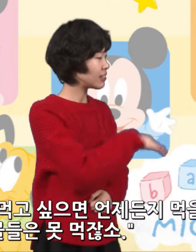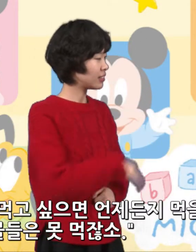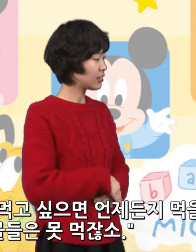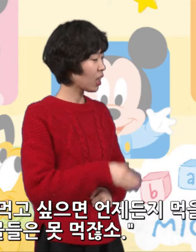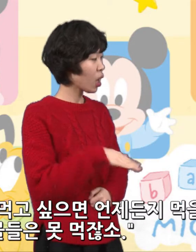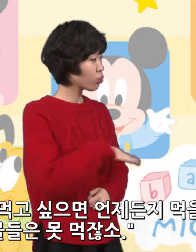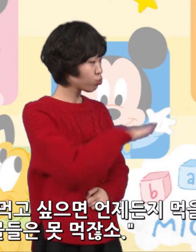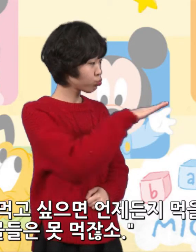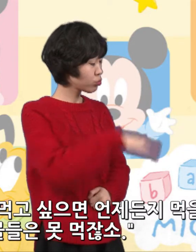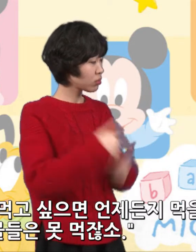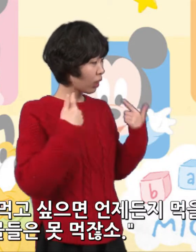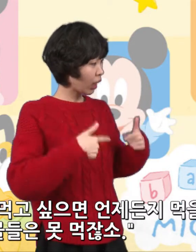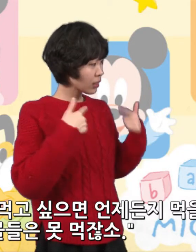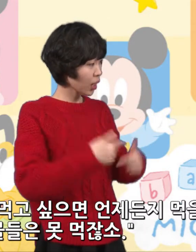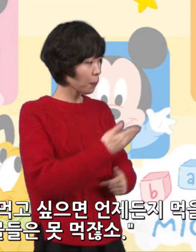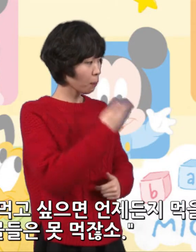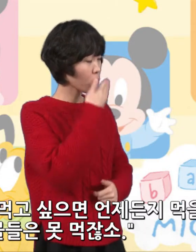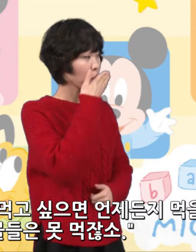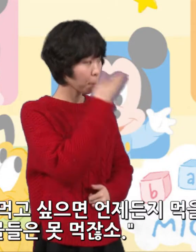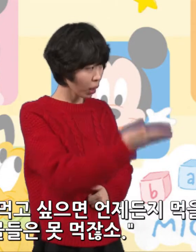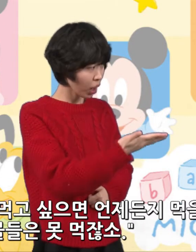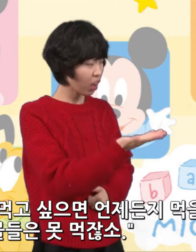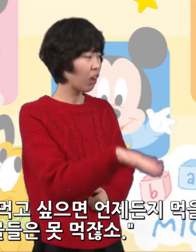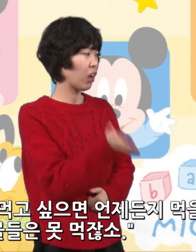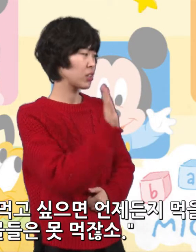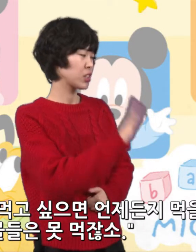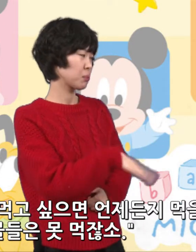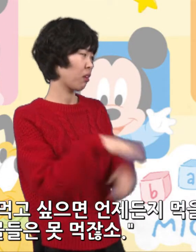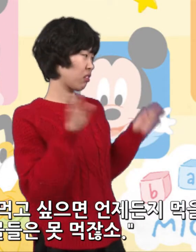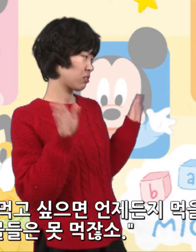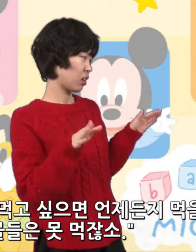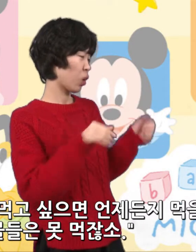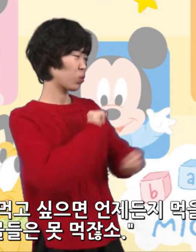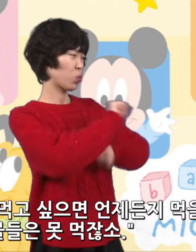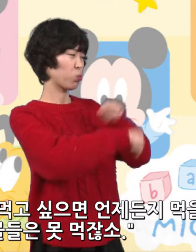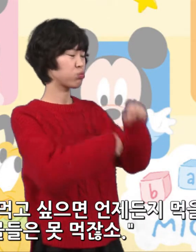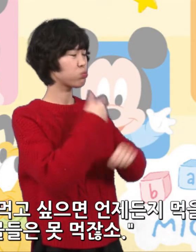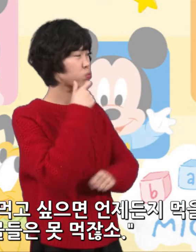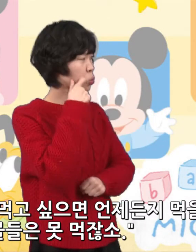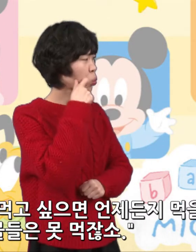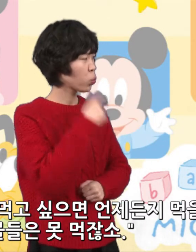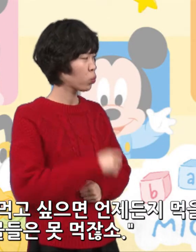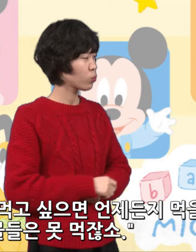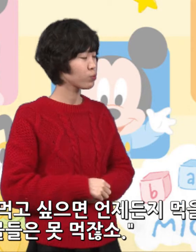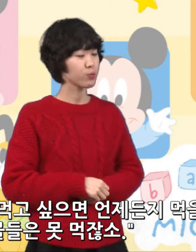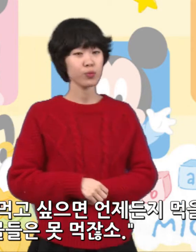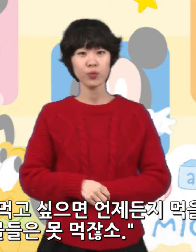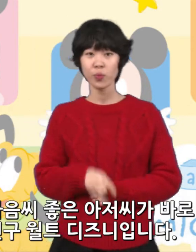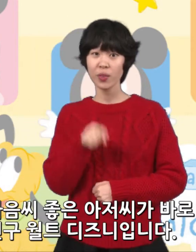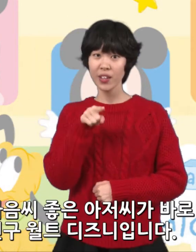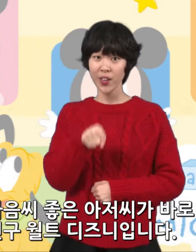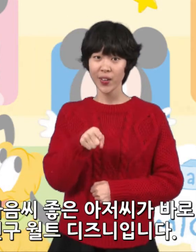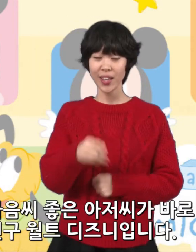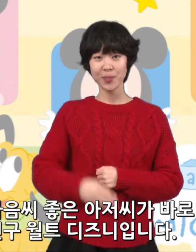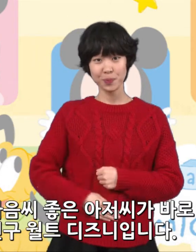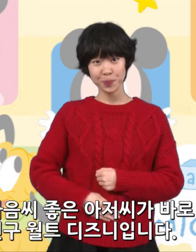우리는 먹고 싶으면 언제든지 먹을 수 있지만 새나 동물들은 못 먹지 않소. 이렇게 마음씨